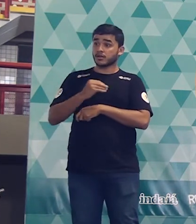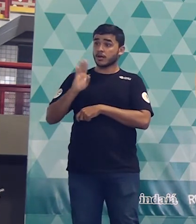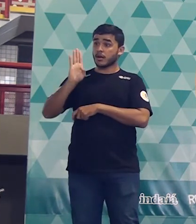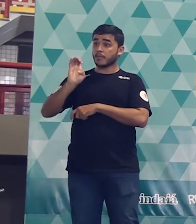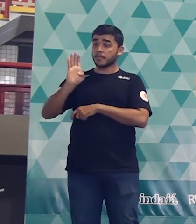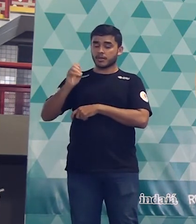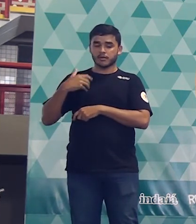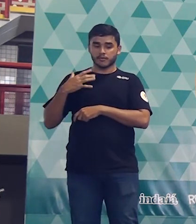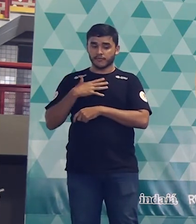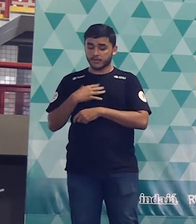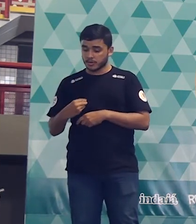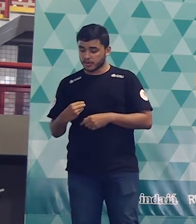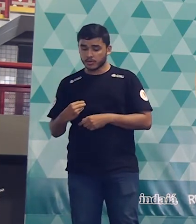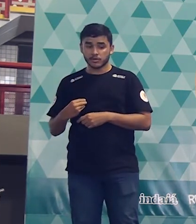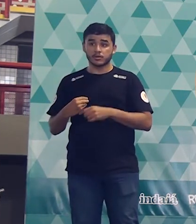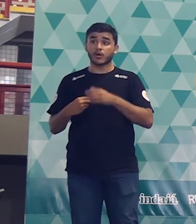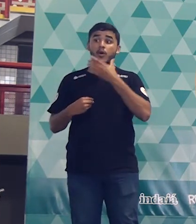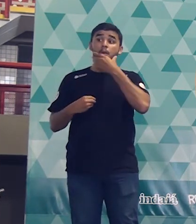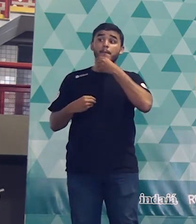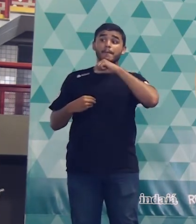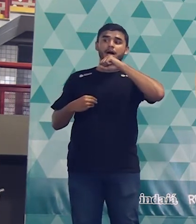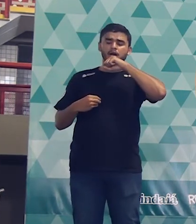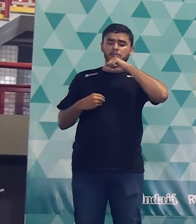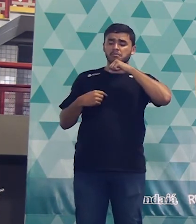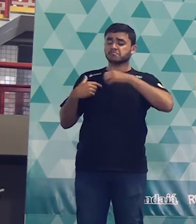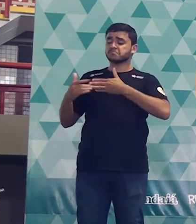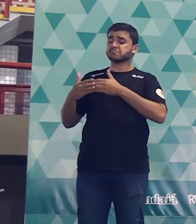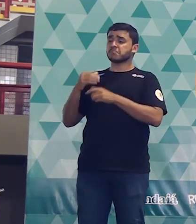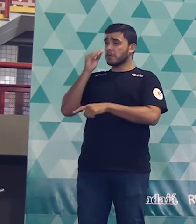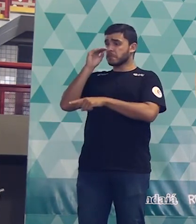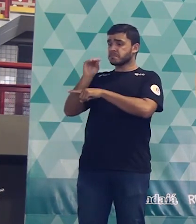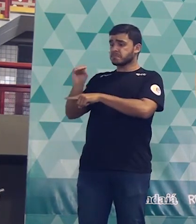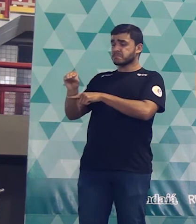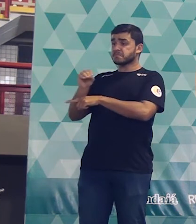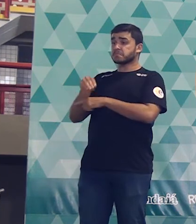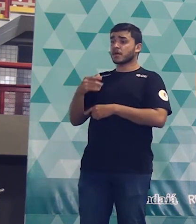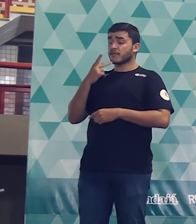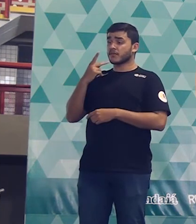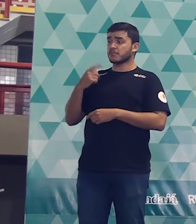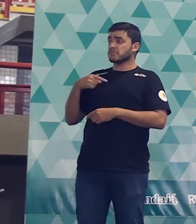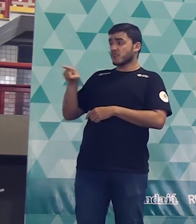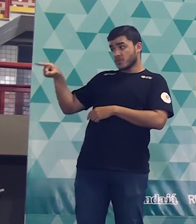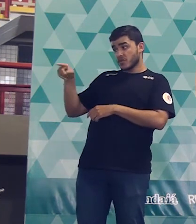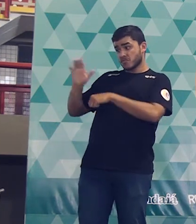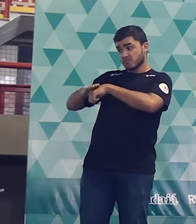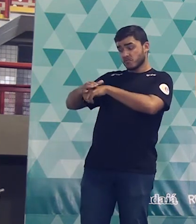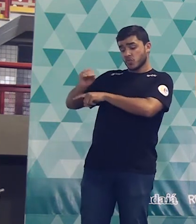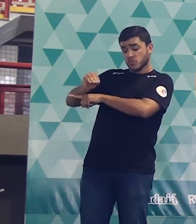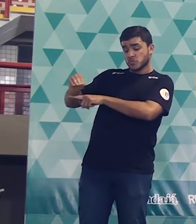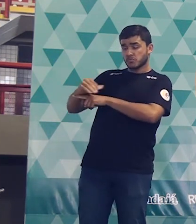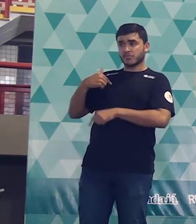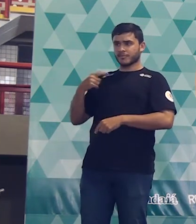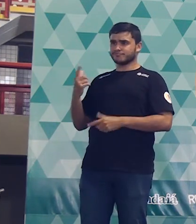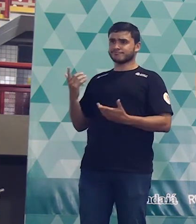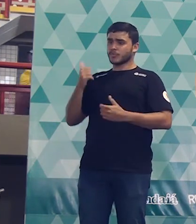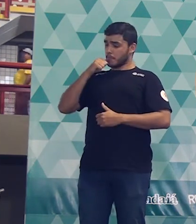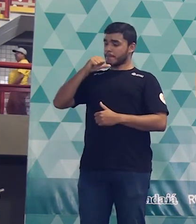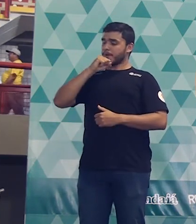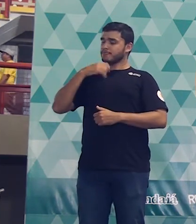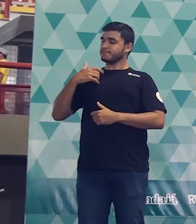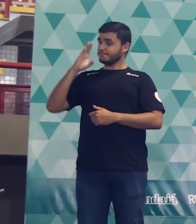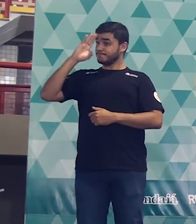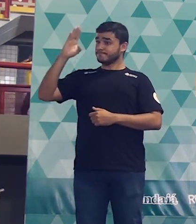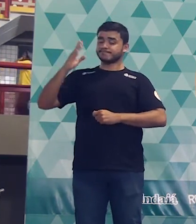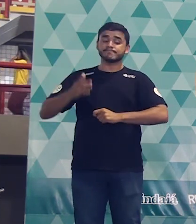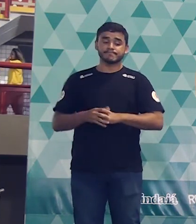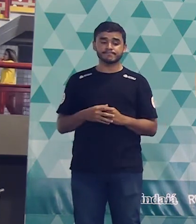não? É dele também, mas se ele não cuidar, vai deixar. Não, cuide de você, né? Não, cuide de você. Né? O que nós podemos